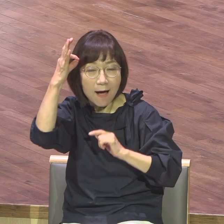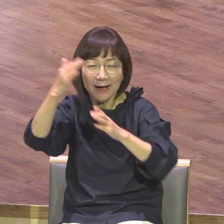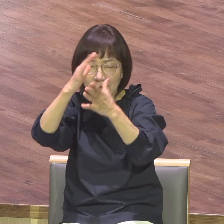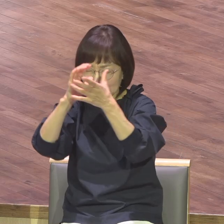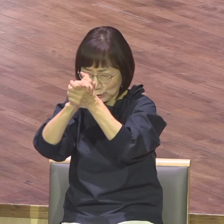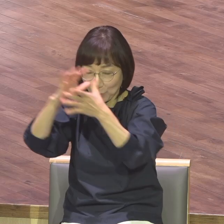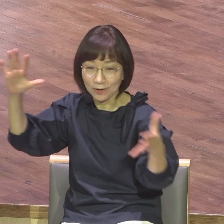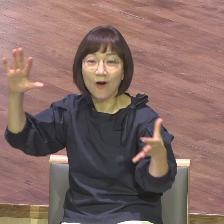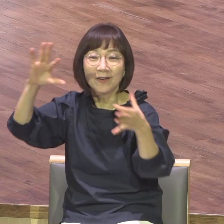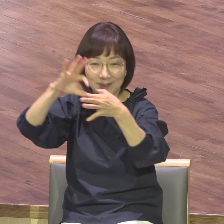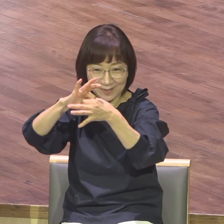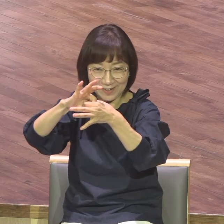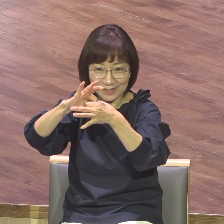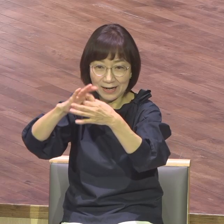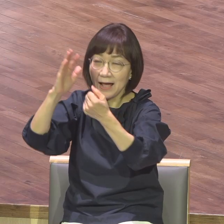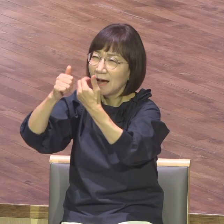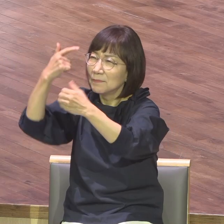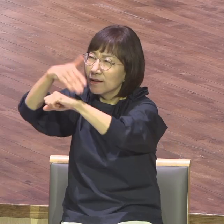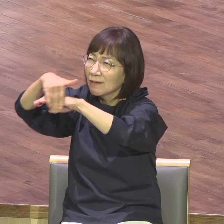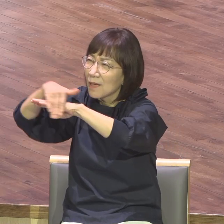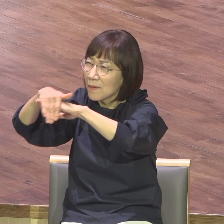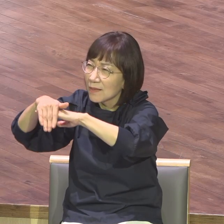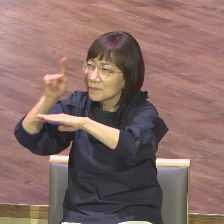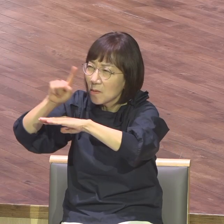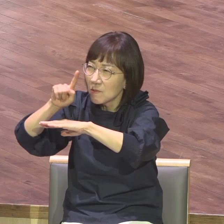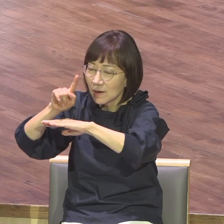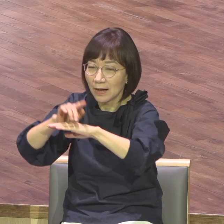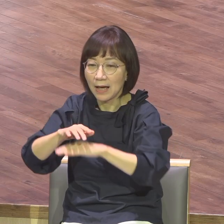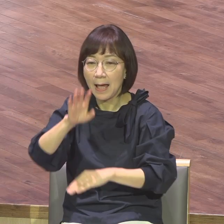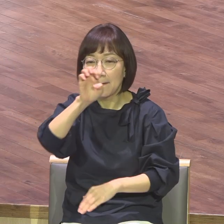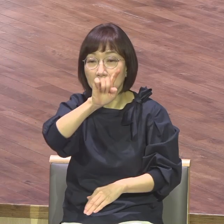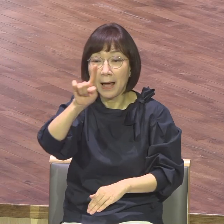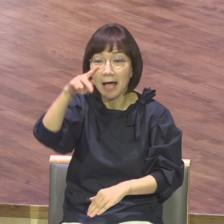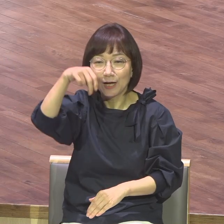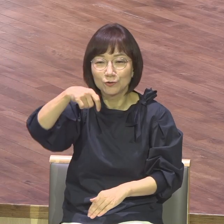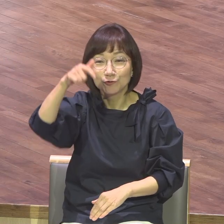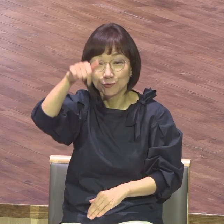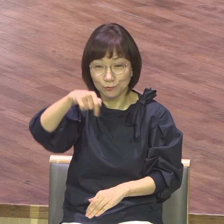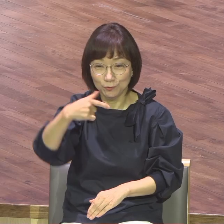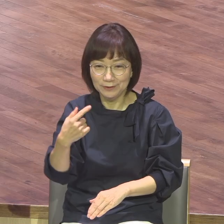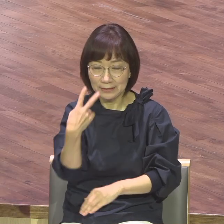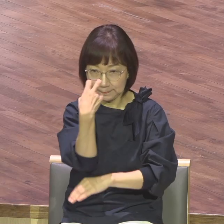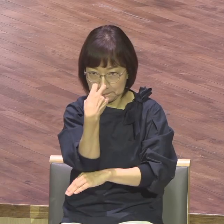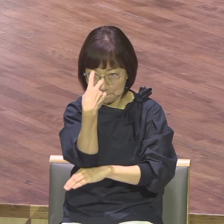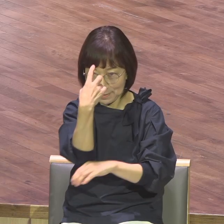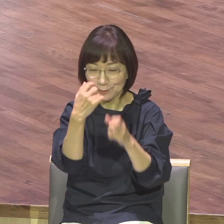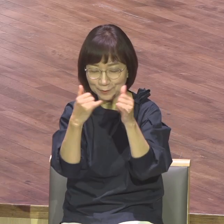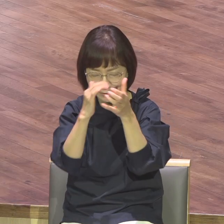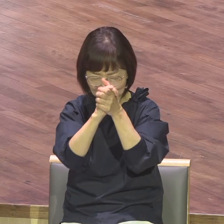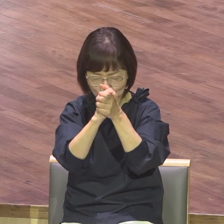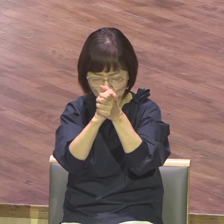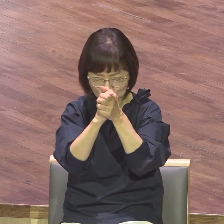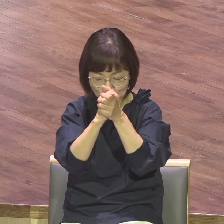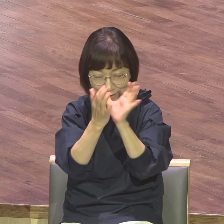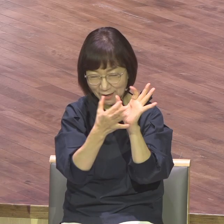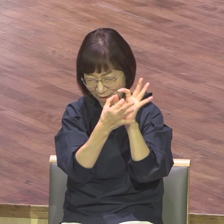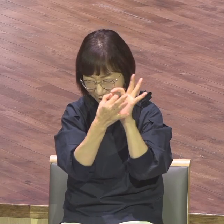하나님의 계획을 이 찾는 파수꾼의 기도, 이걸 무식기도, 그렇게 말하지요.